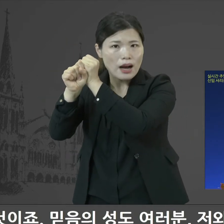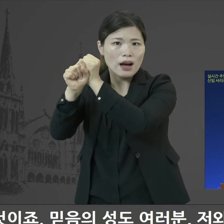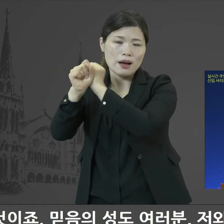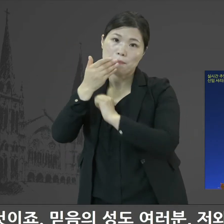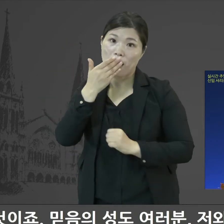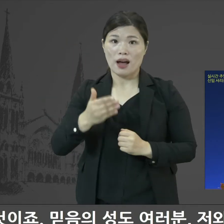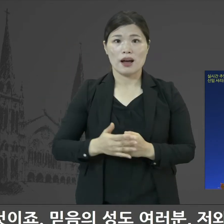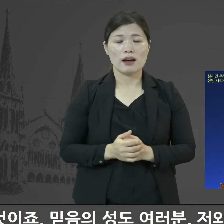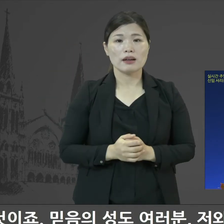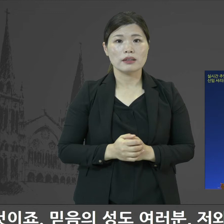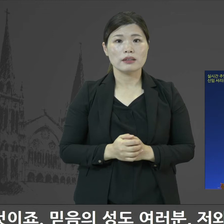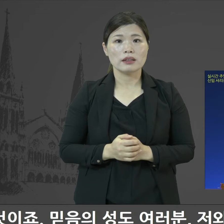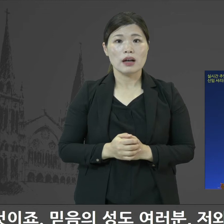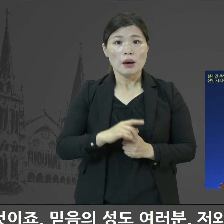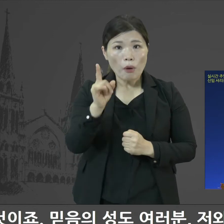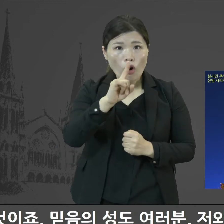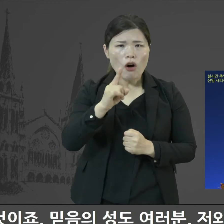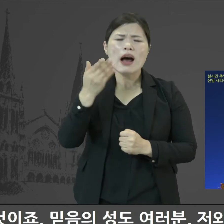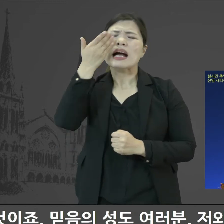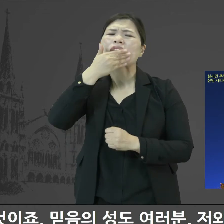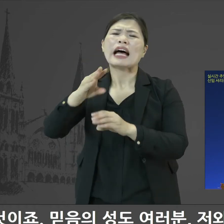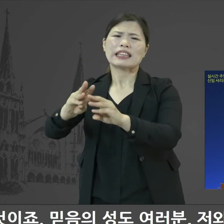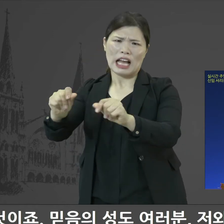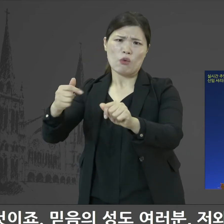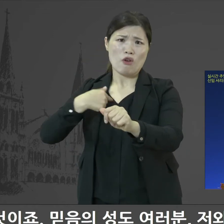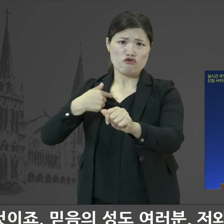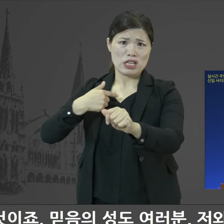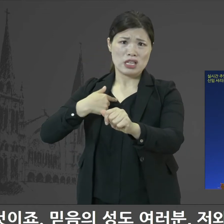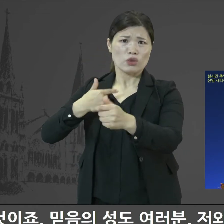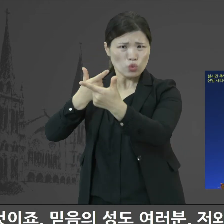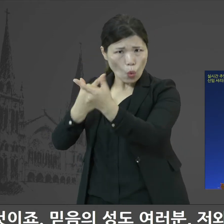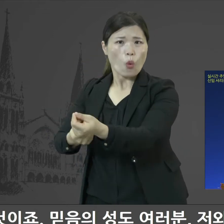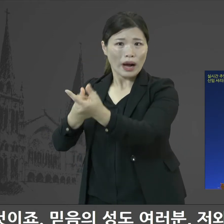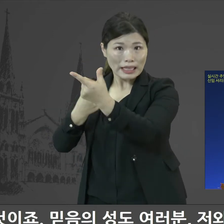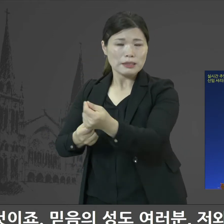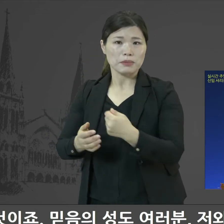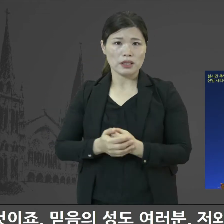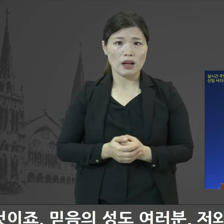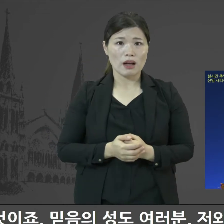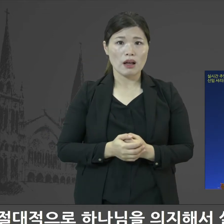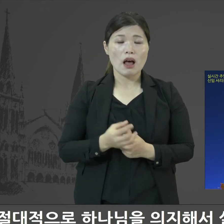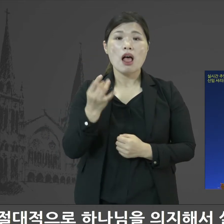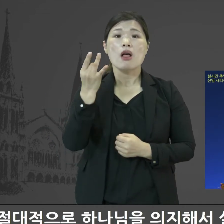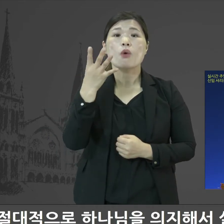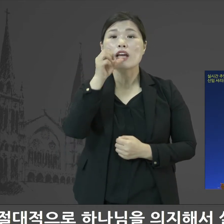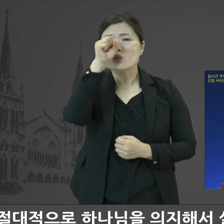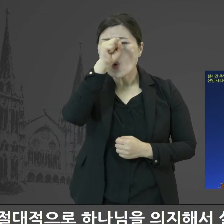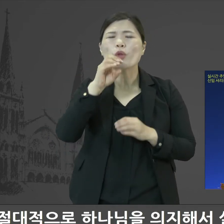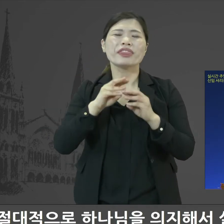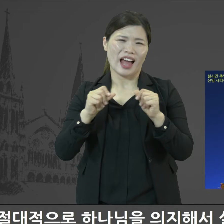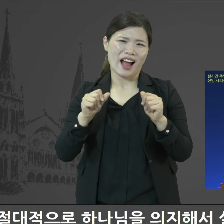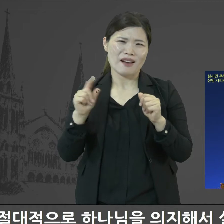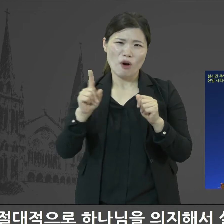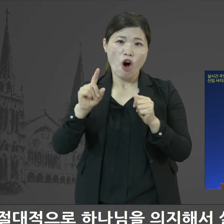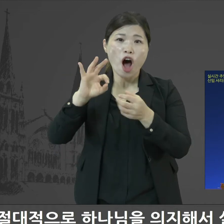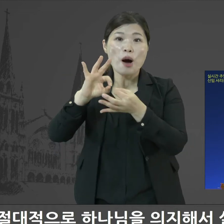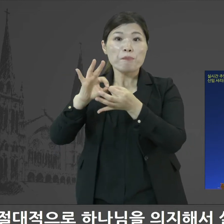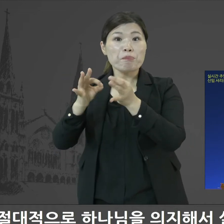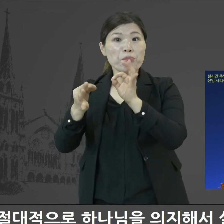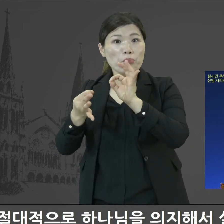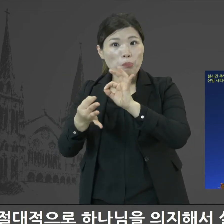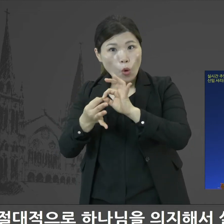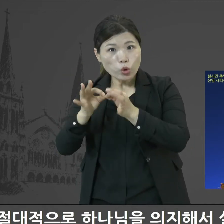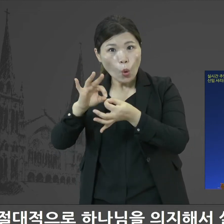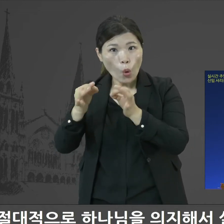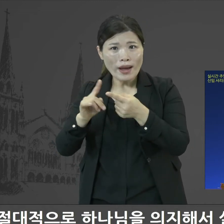땅과 같냐면 딱 가나안 땅과 같습니다. 원래 비옥하죠. 포도송이 하나를 두 사람이 매일